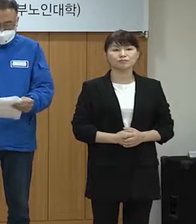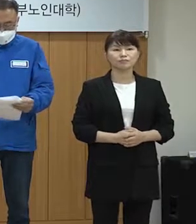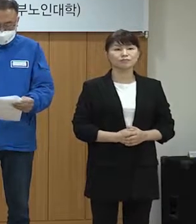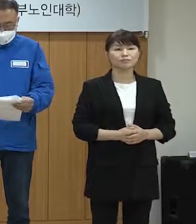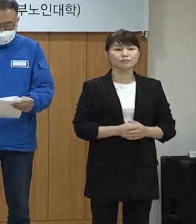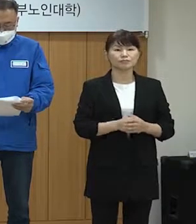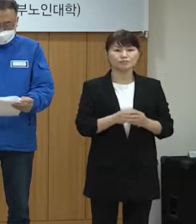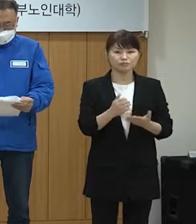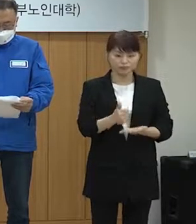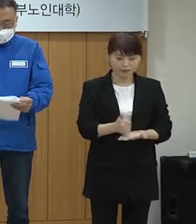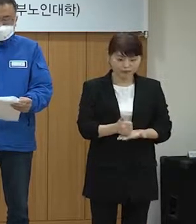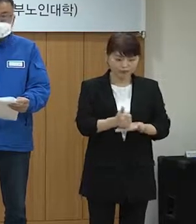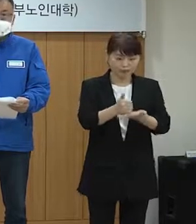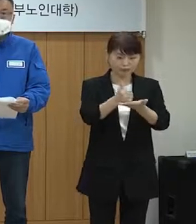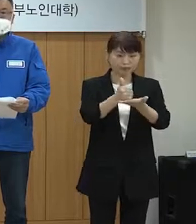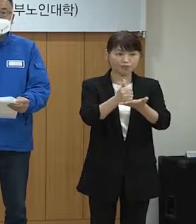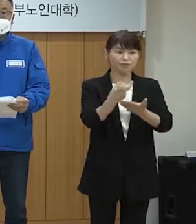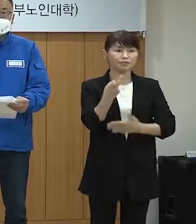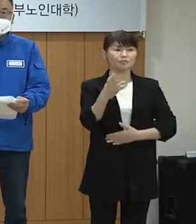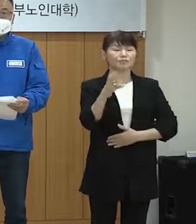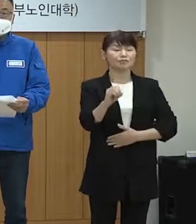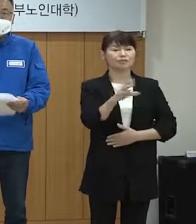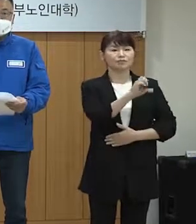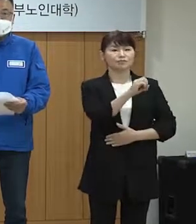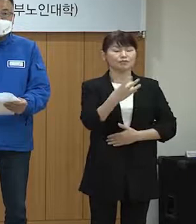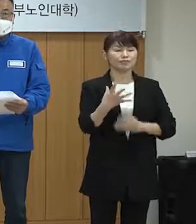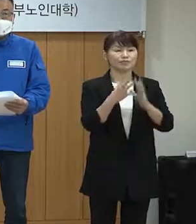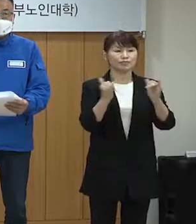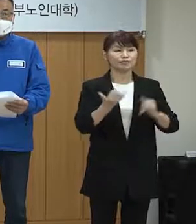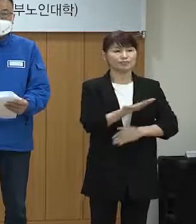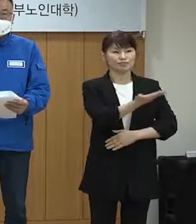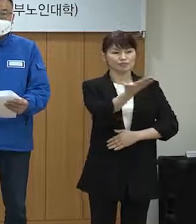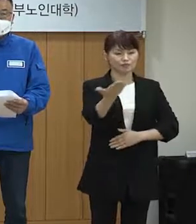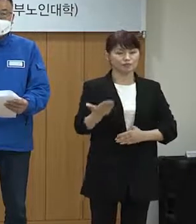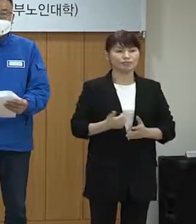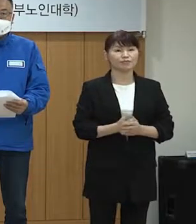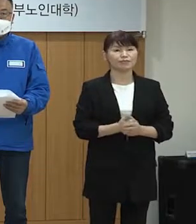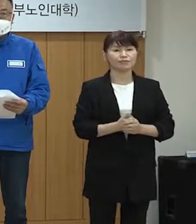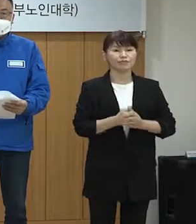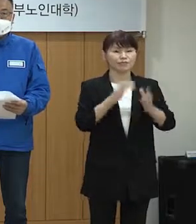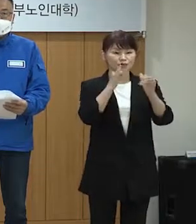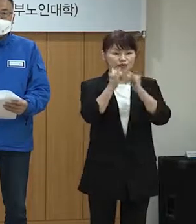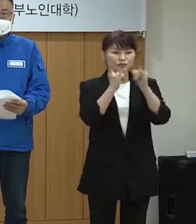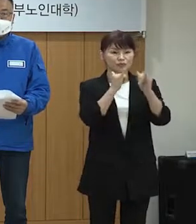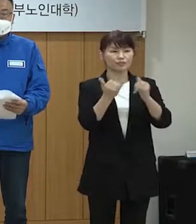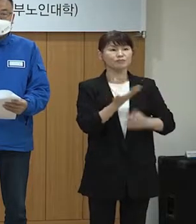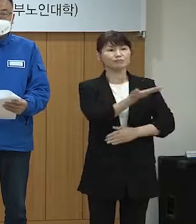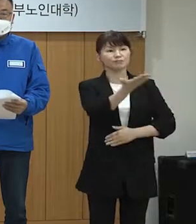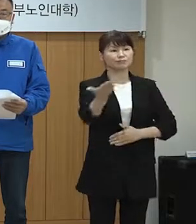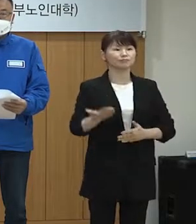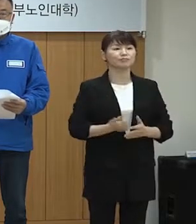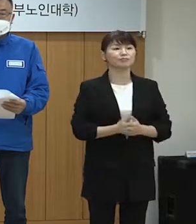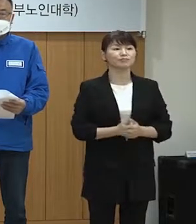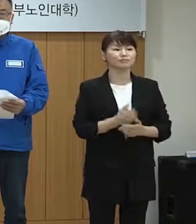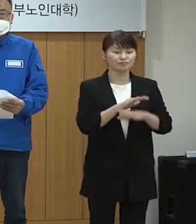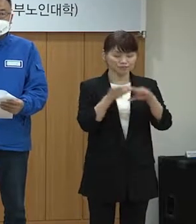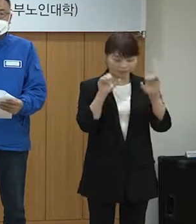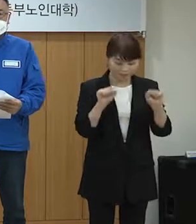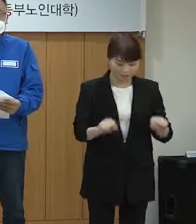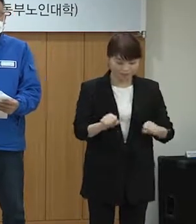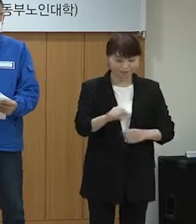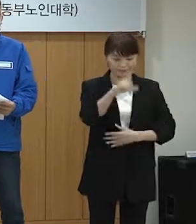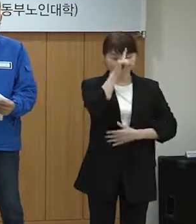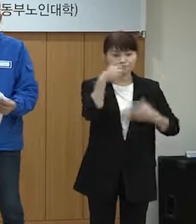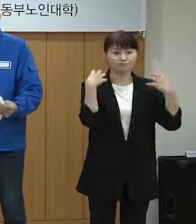사랑하고 존경하는 12만 양평 국민 여러분과 언론인 여러분, 안녕하세요.